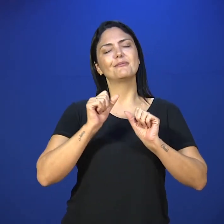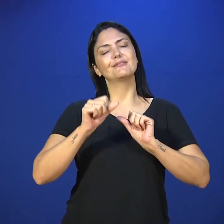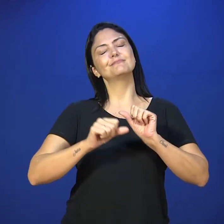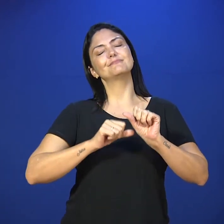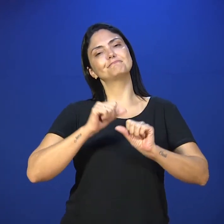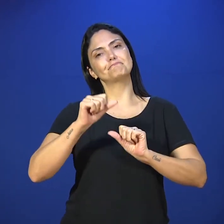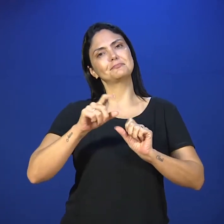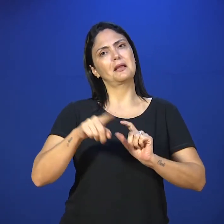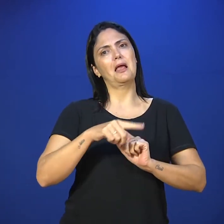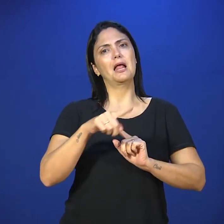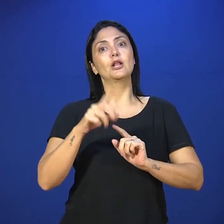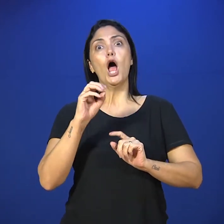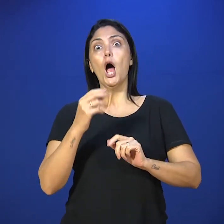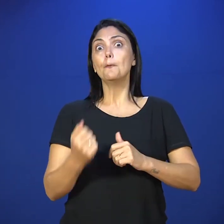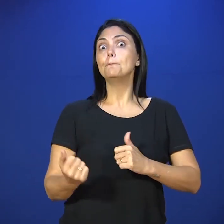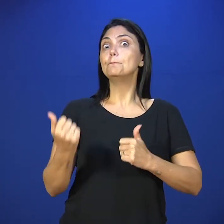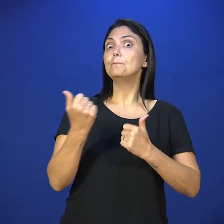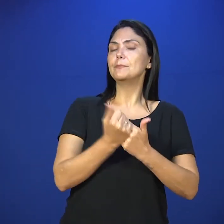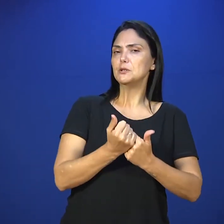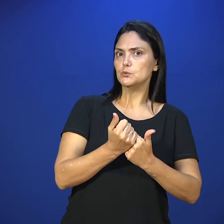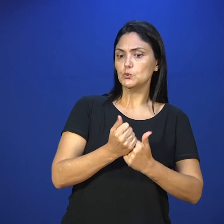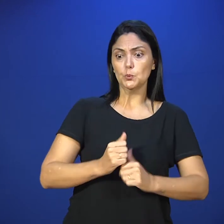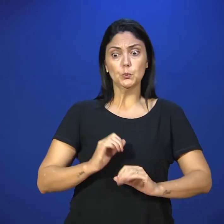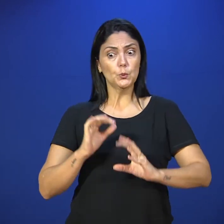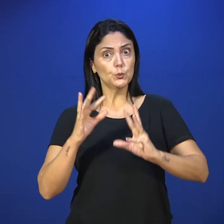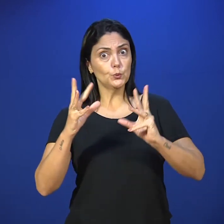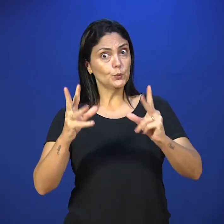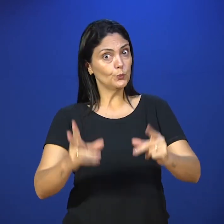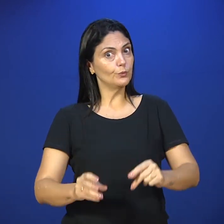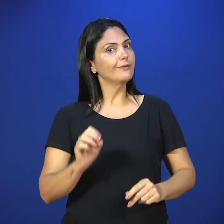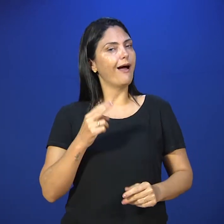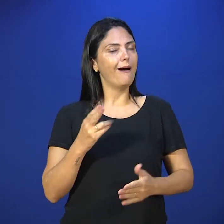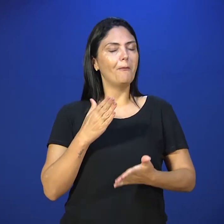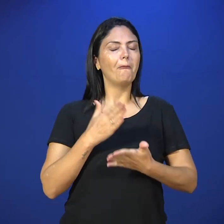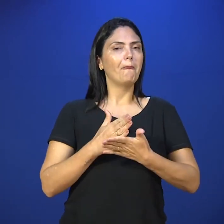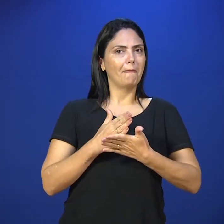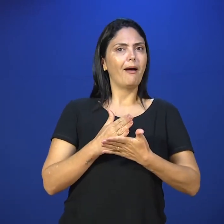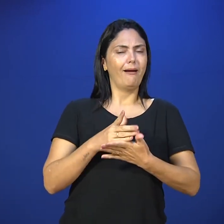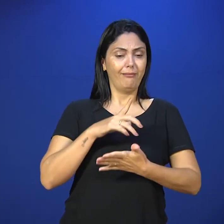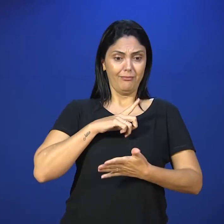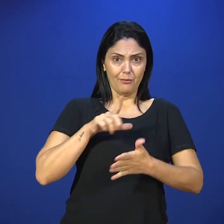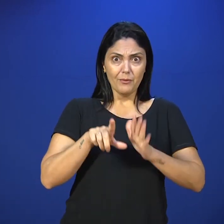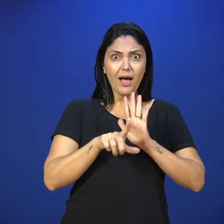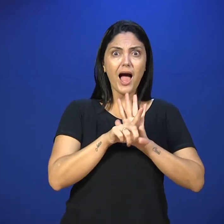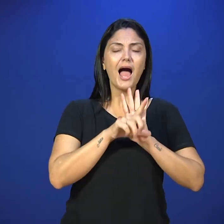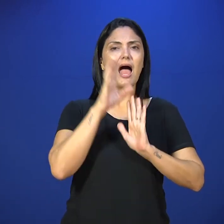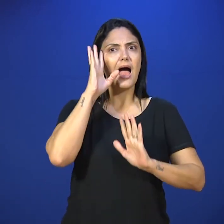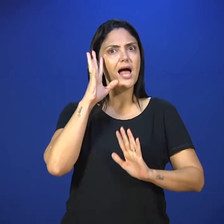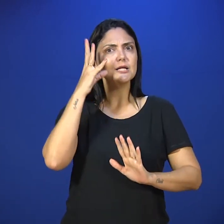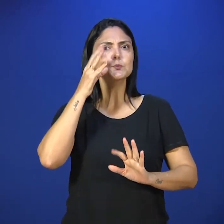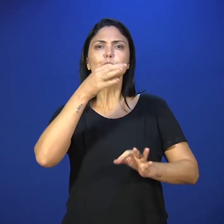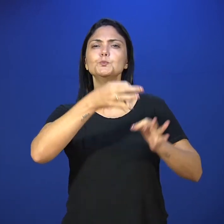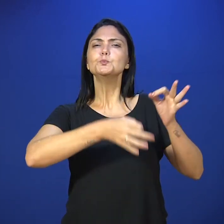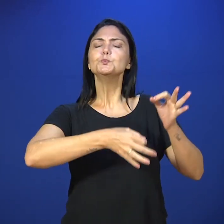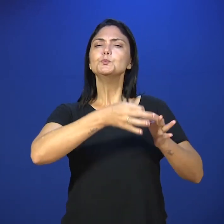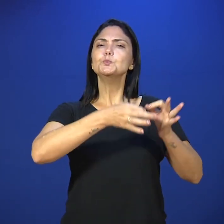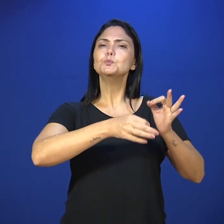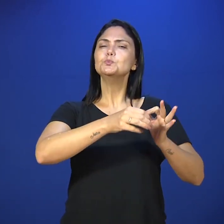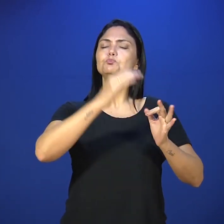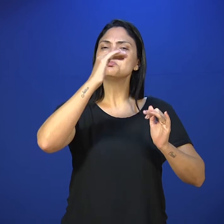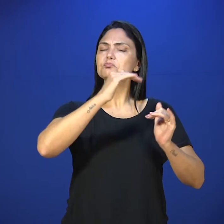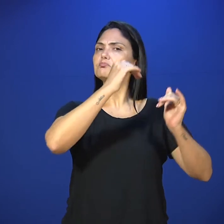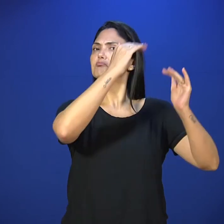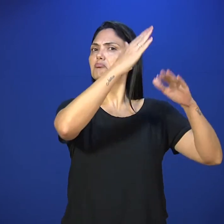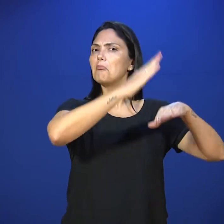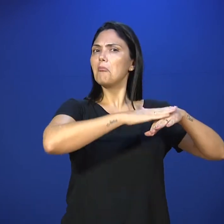alterados, anulados ou substituídos, no todo ou em parte, por força de lei, decisões judiciais emanadas de